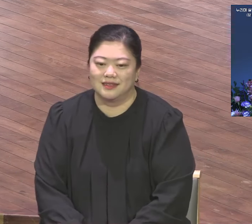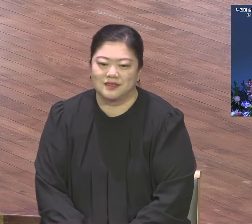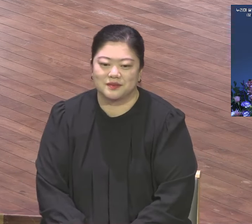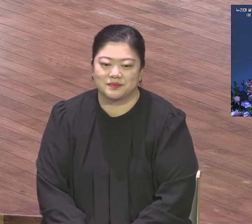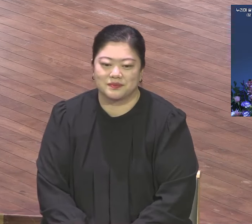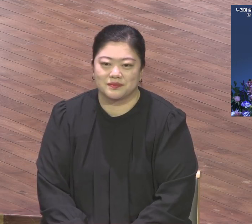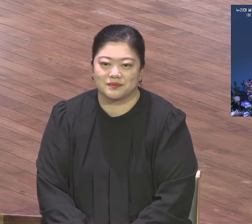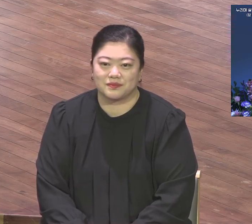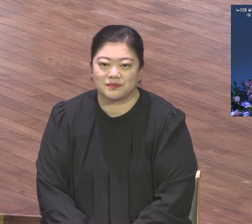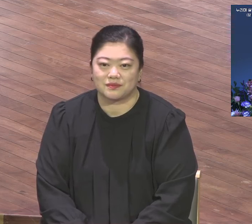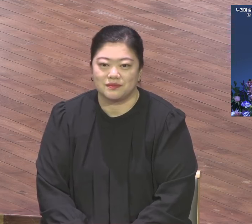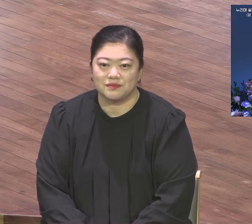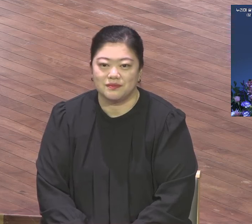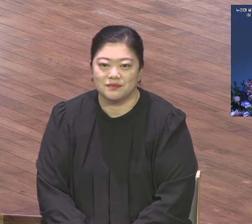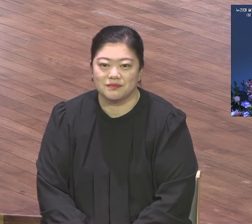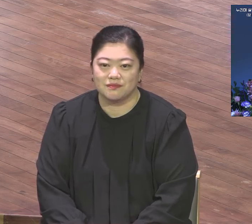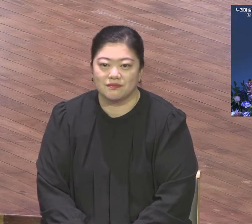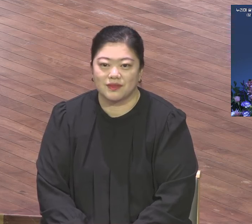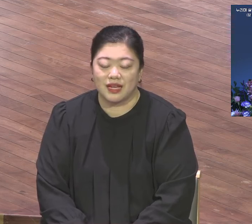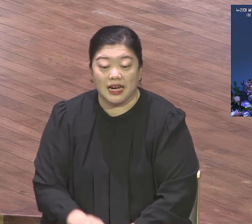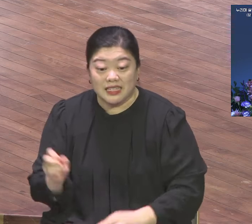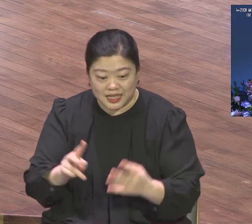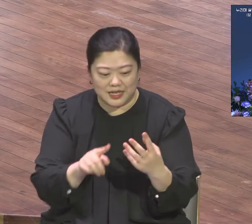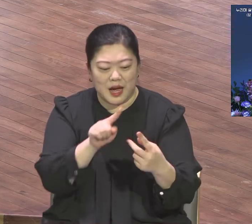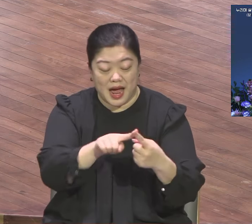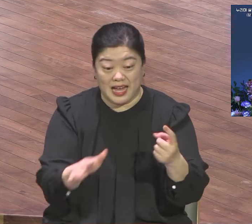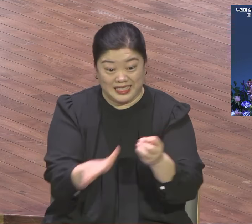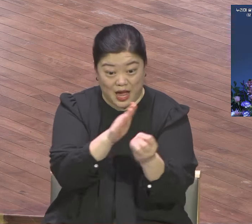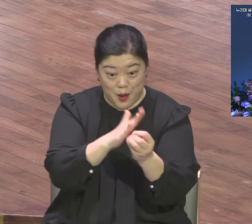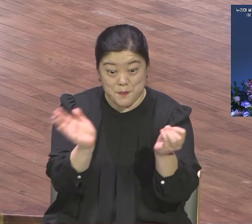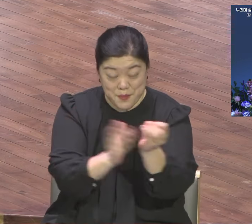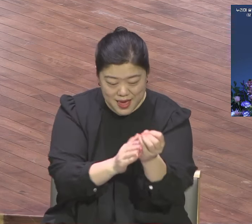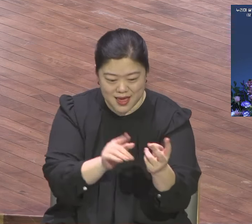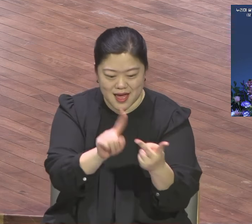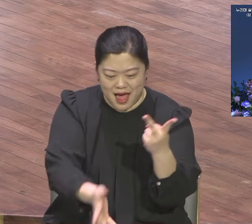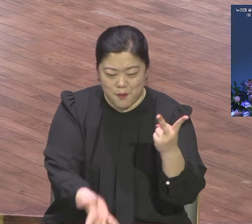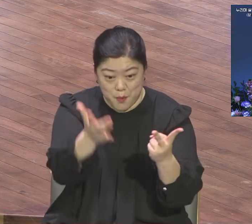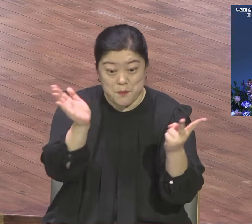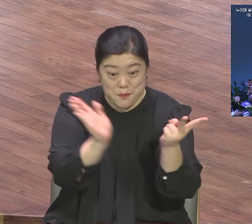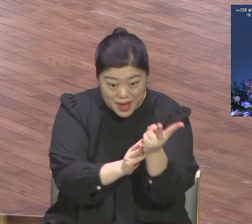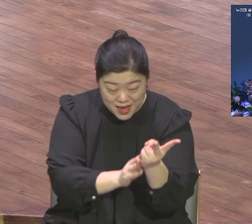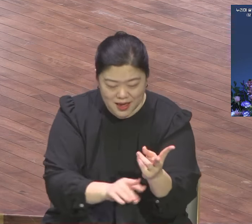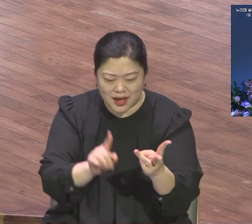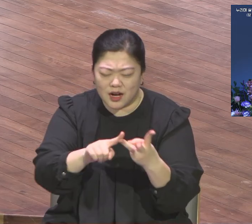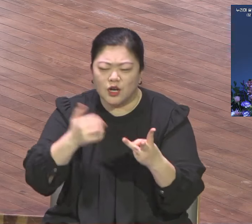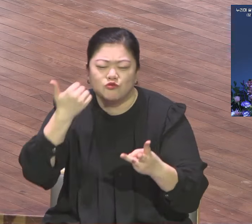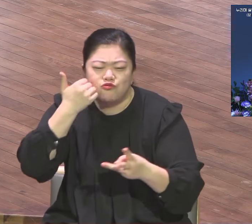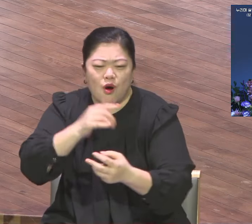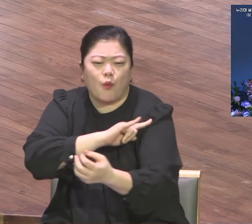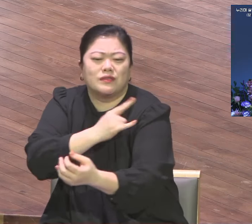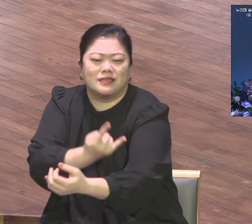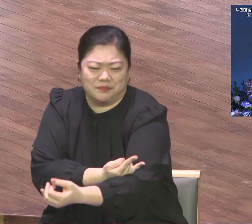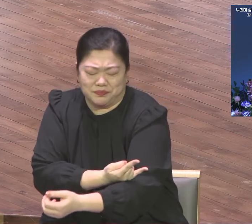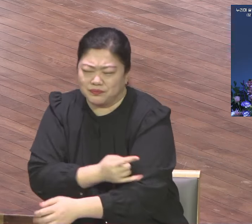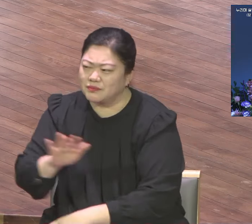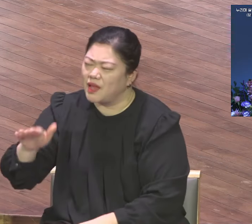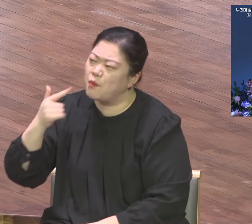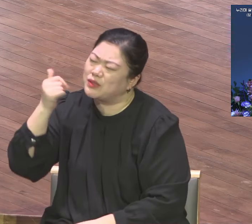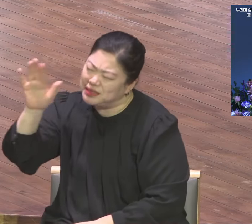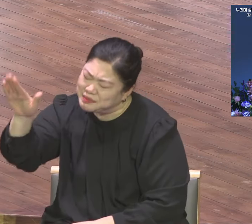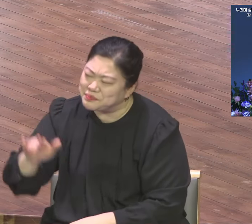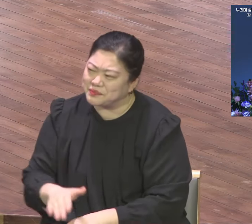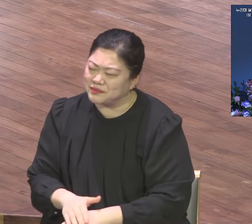집사님이 계속 내 차도 목사님 골프 쳤네. 무슨 목사가 골프 치? 아, 꽉 한 달 동안 내